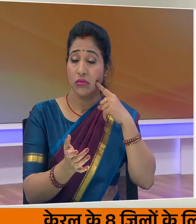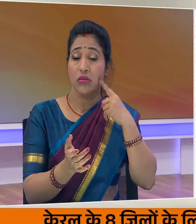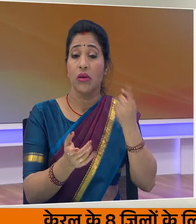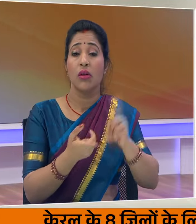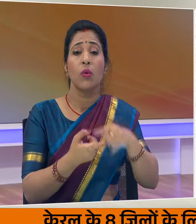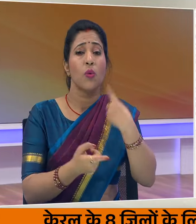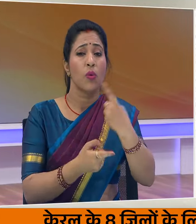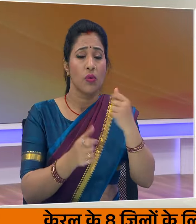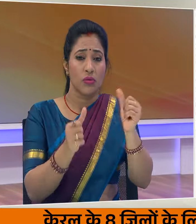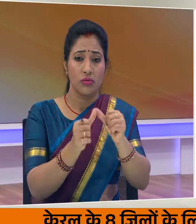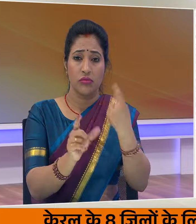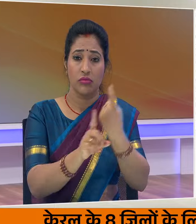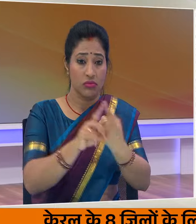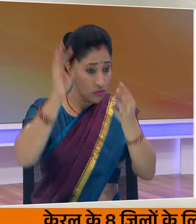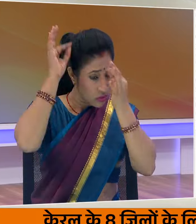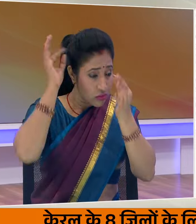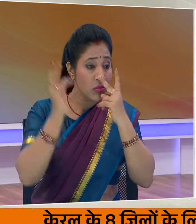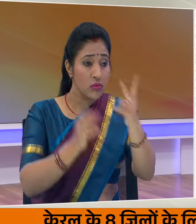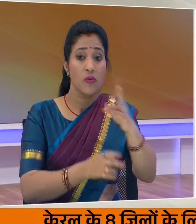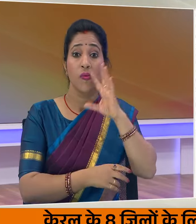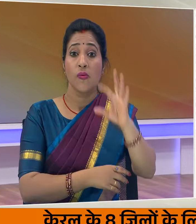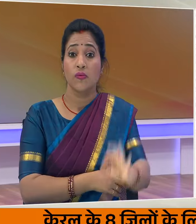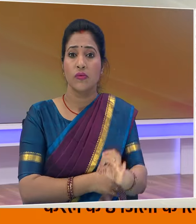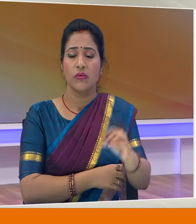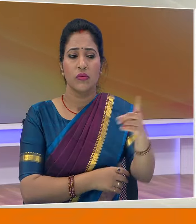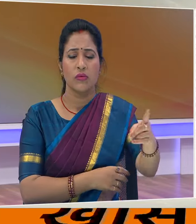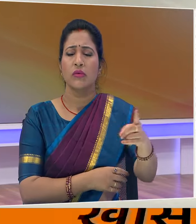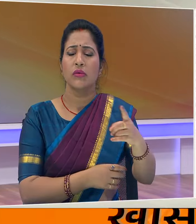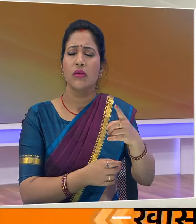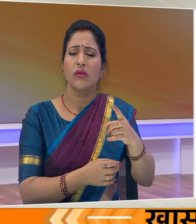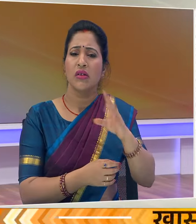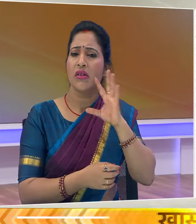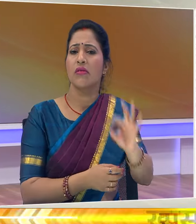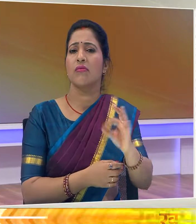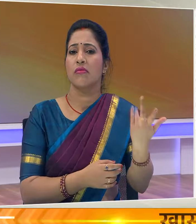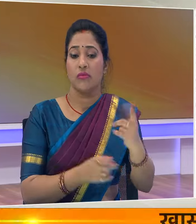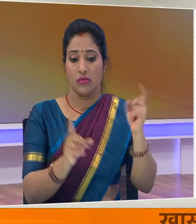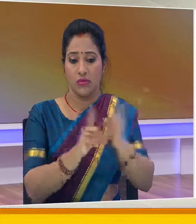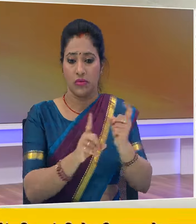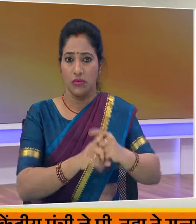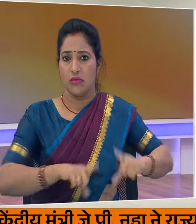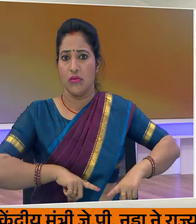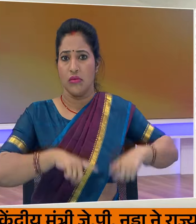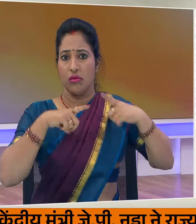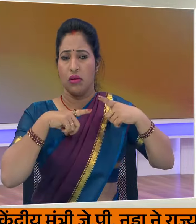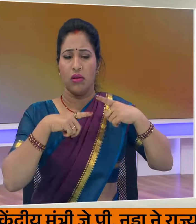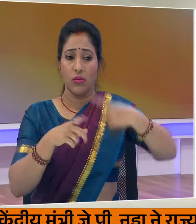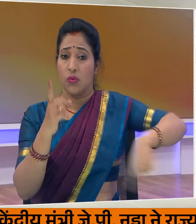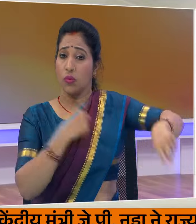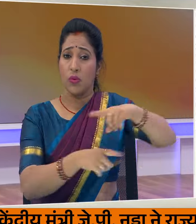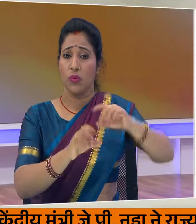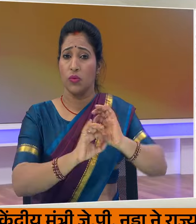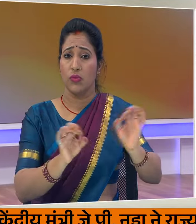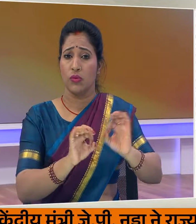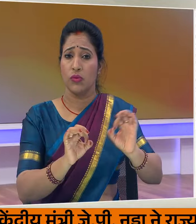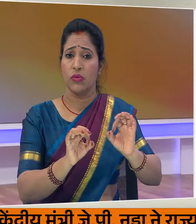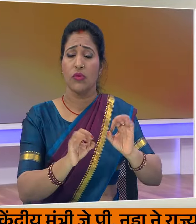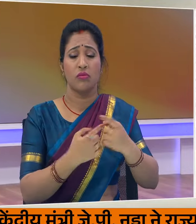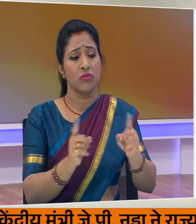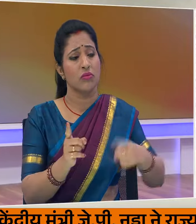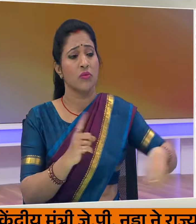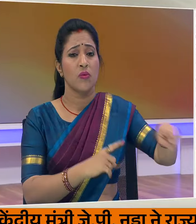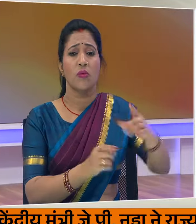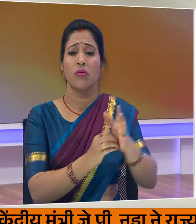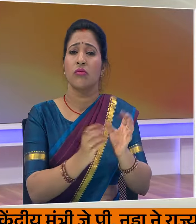लिए। ये इनका असली चेहरा है। इनकी प्राथमिकता दिल्लीवासी या देश की जनता नहीं, केवल दल हित है।